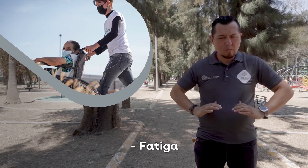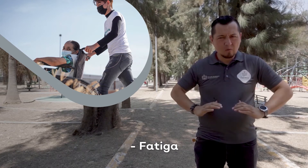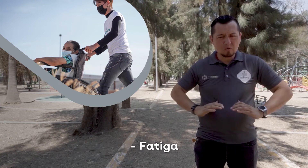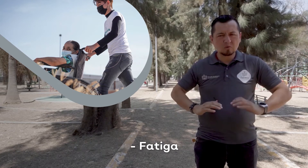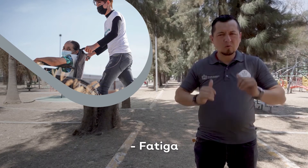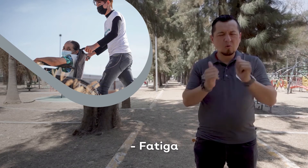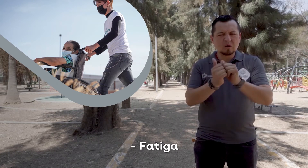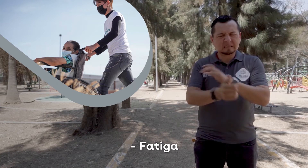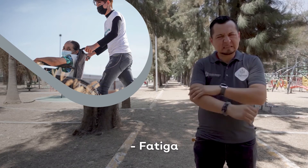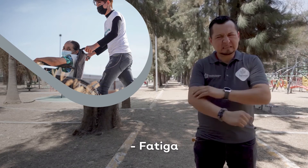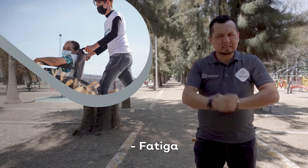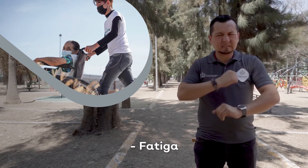fatiga.